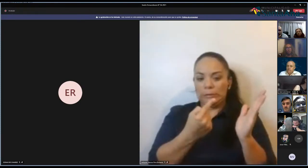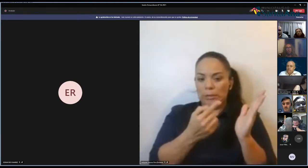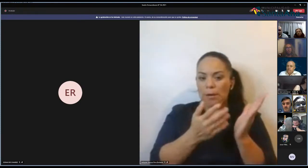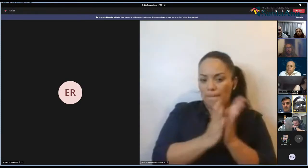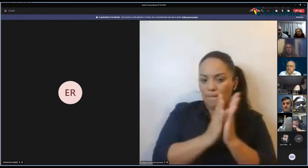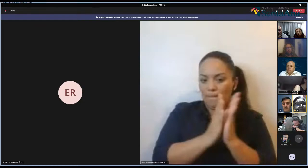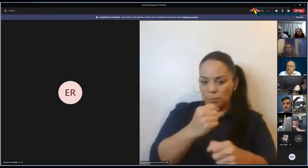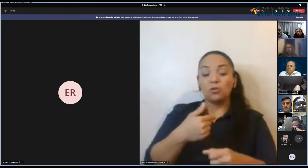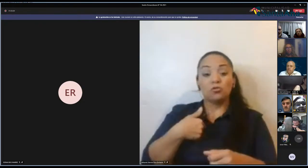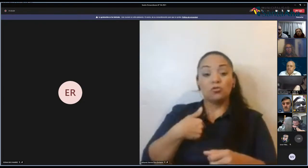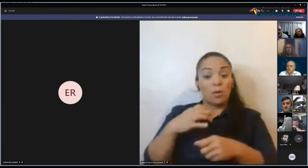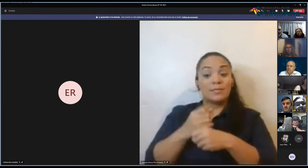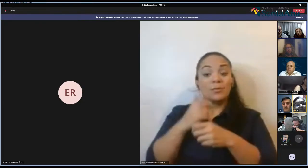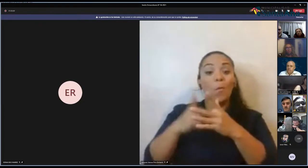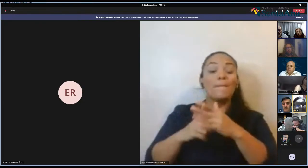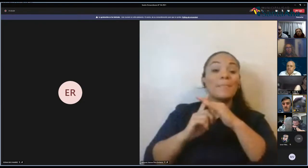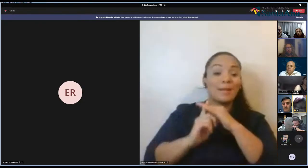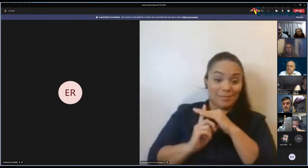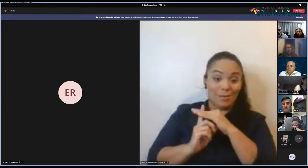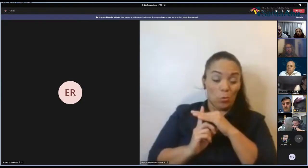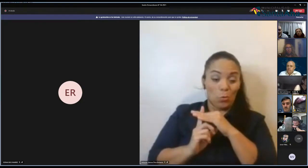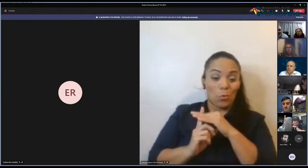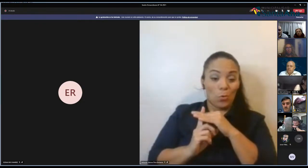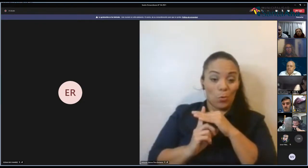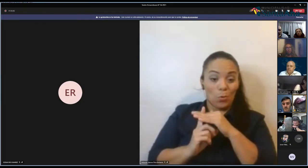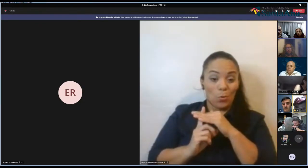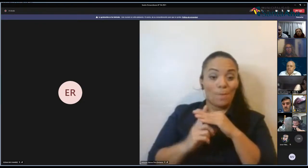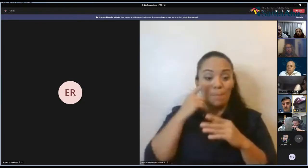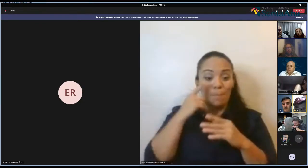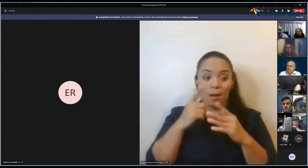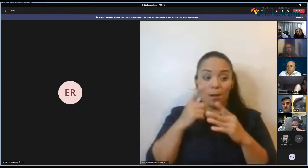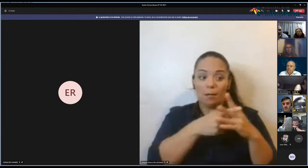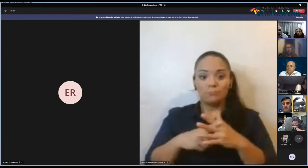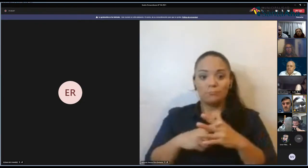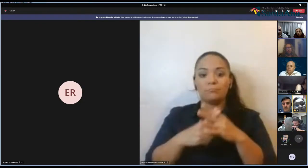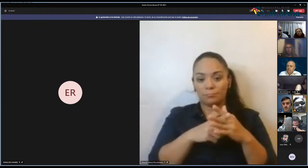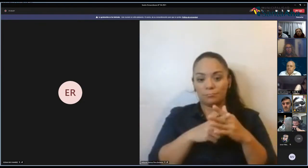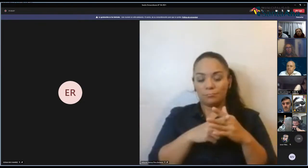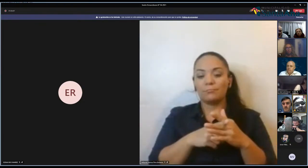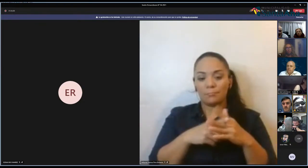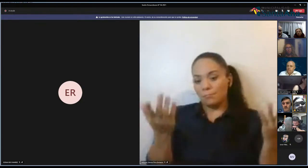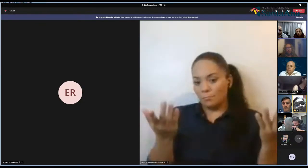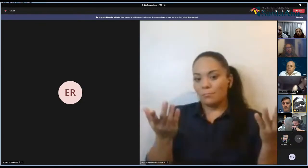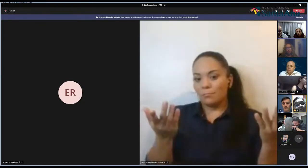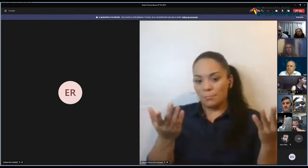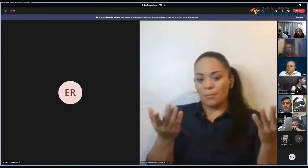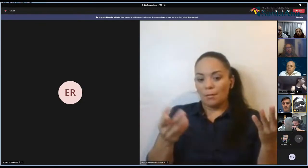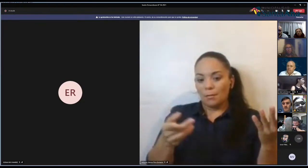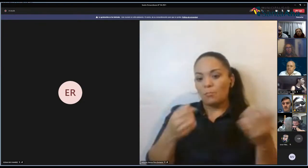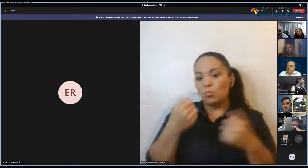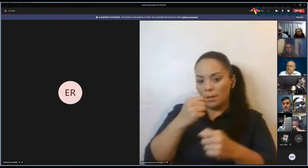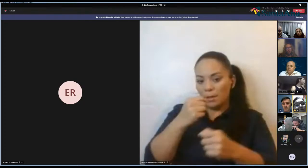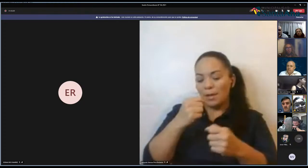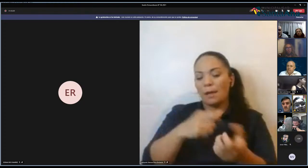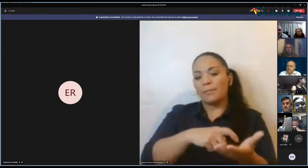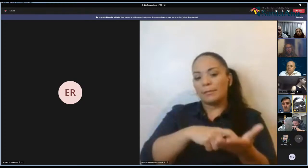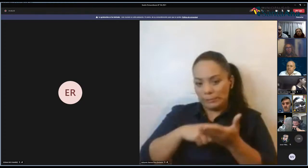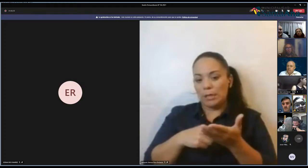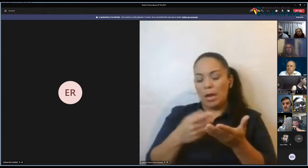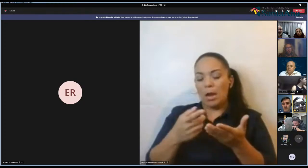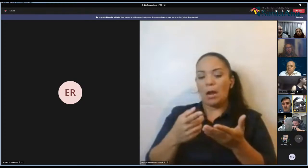préstamo para poder hacer este esos arreglos y naturalmente me exigían el permiso municipal para poder